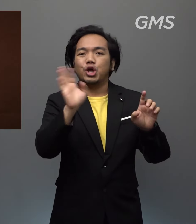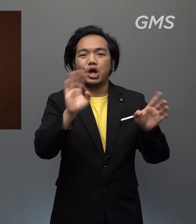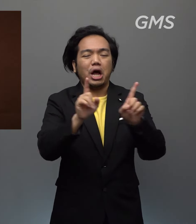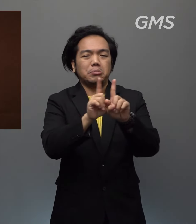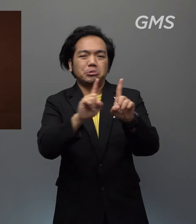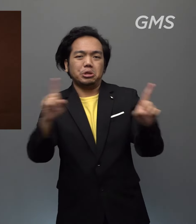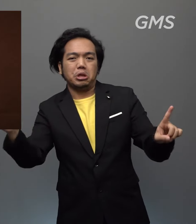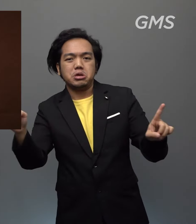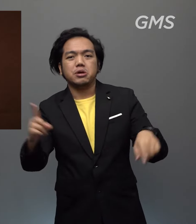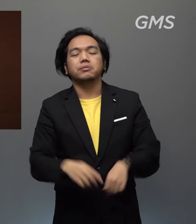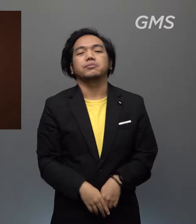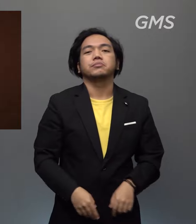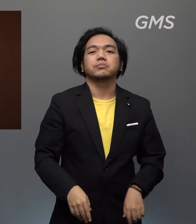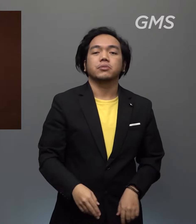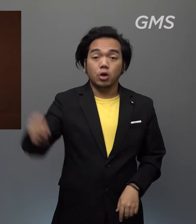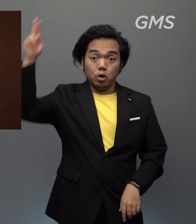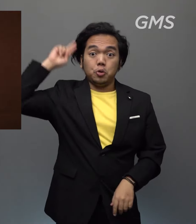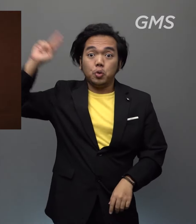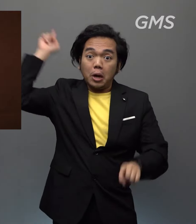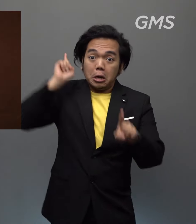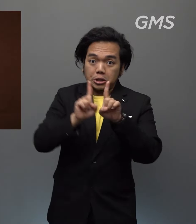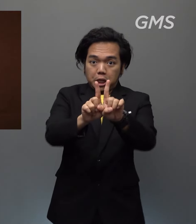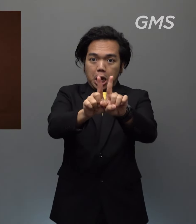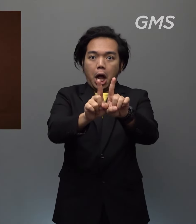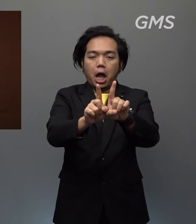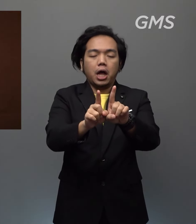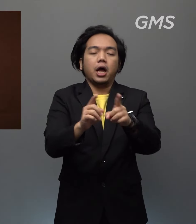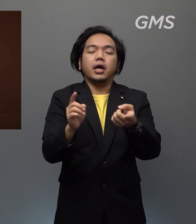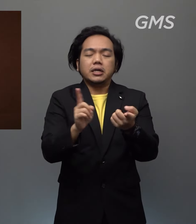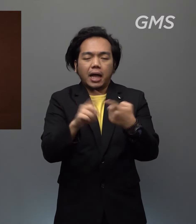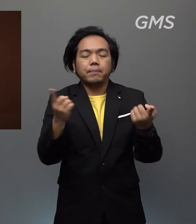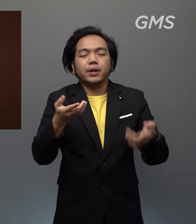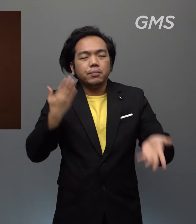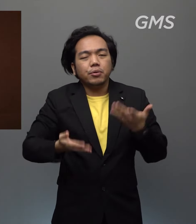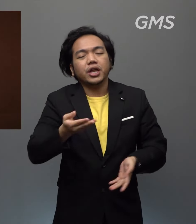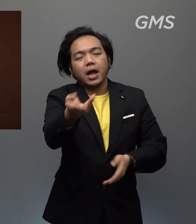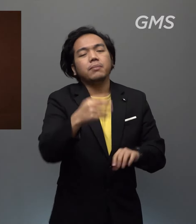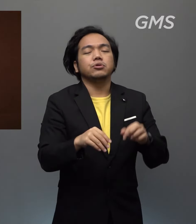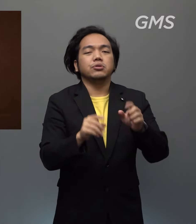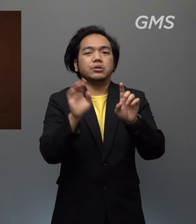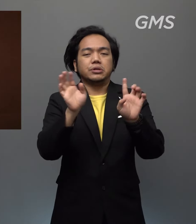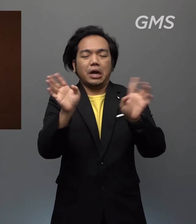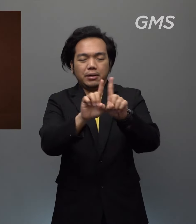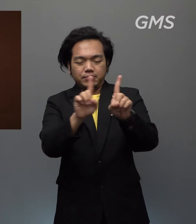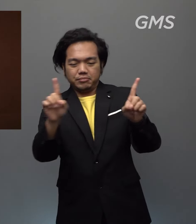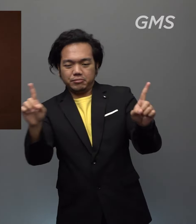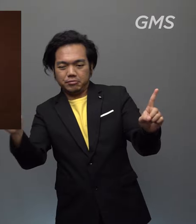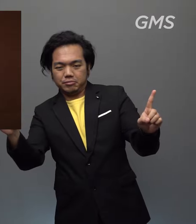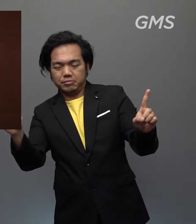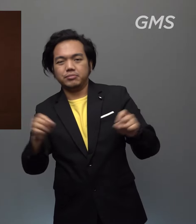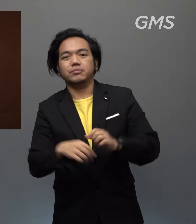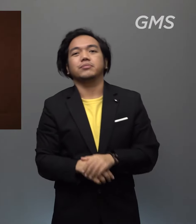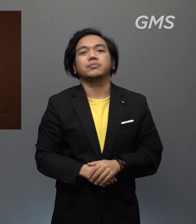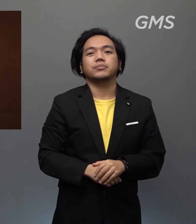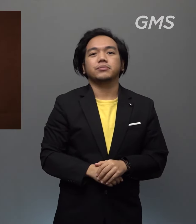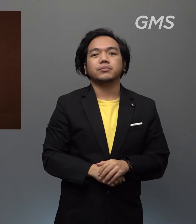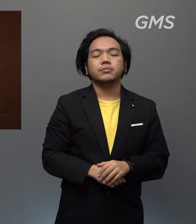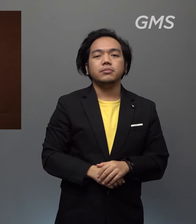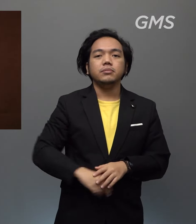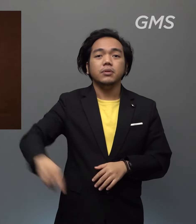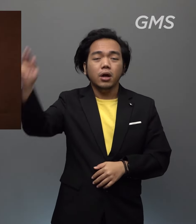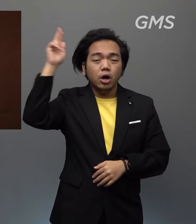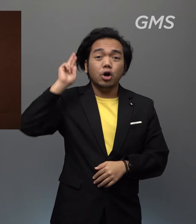bangsa Israel. Kalau Anda baca Hakim-Hakim, Anda akan lihat bangsa Israel pulih. Kemudian kembali tidak setia. Kemudian Tuhan menunjukkan